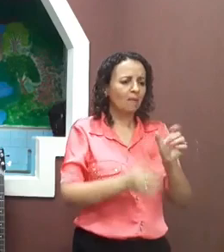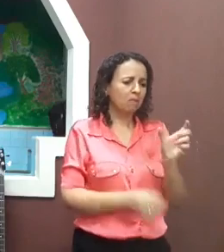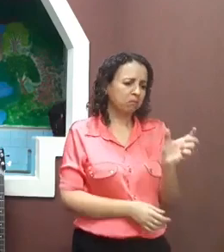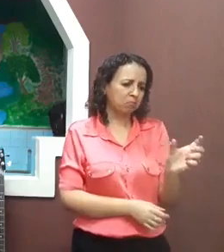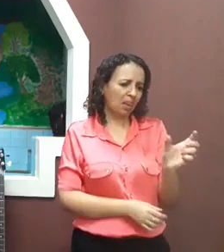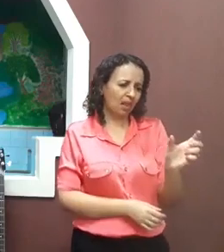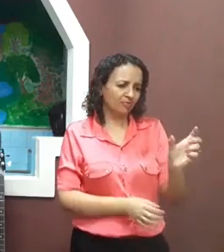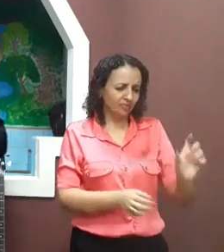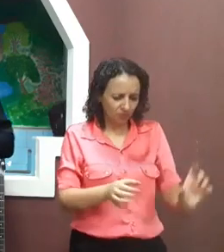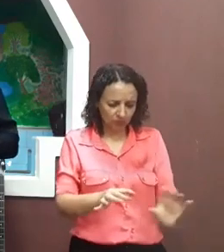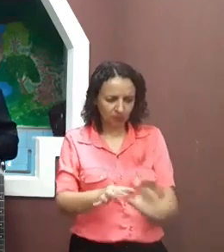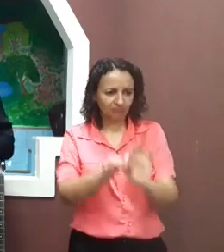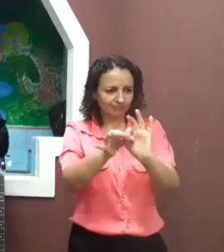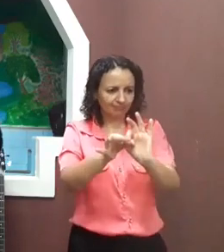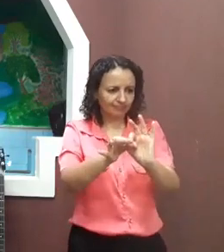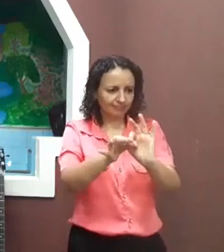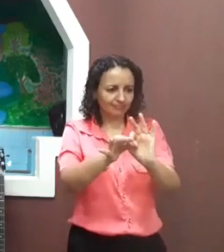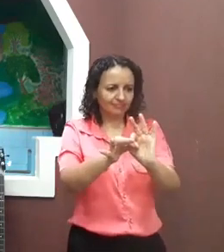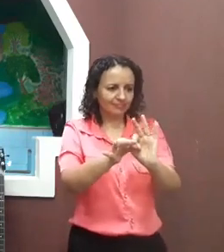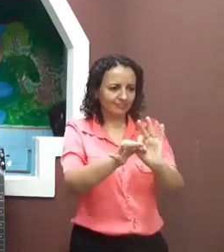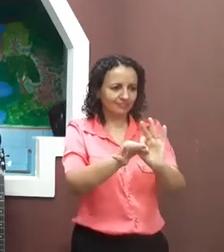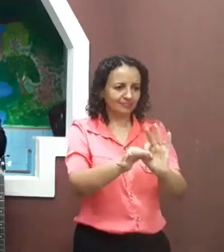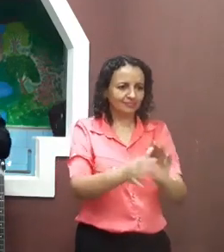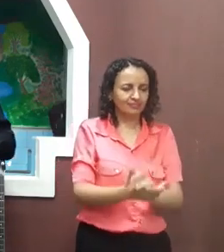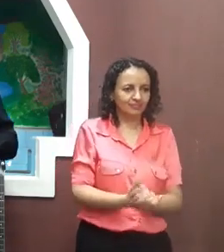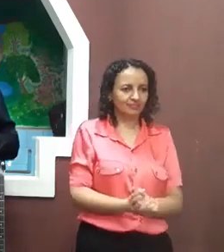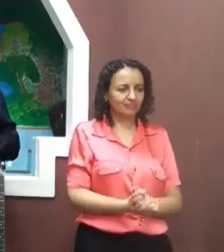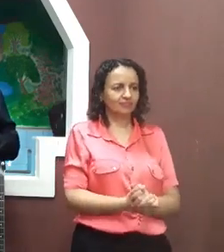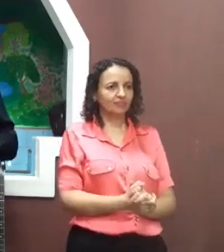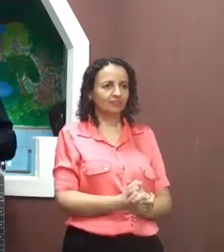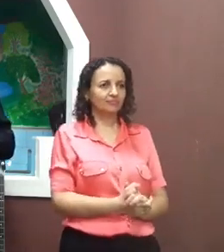né? As pessoas têm que estar conectadas.